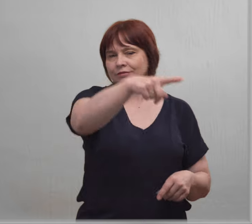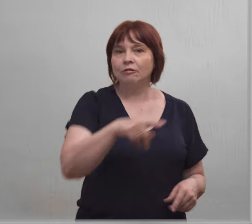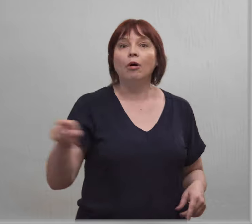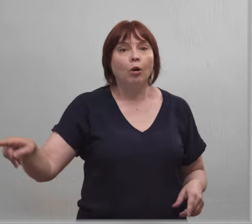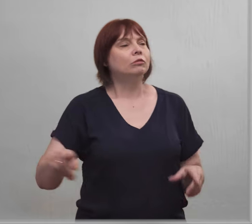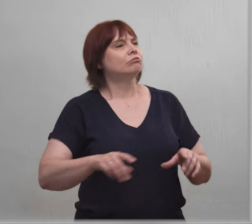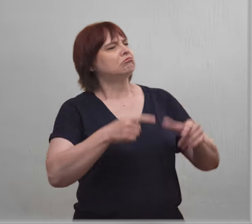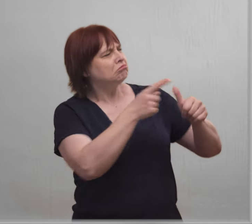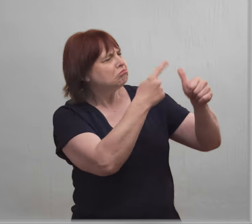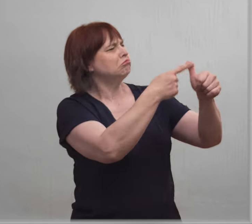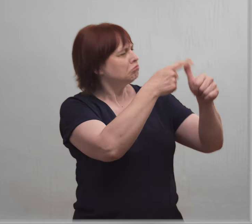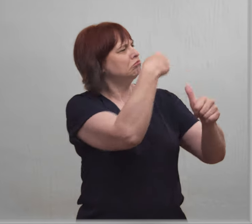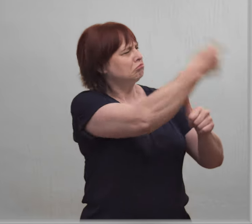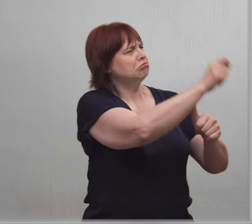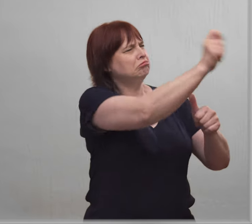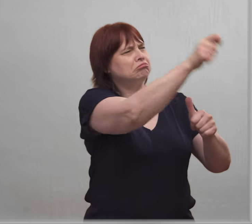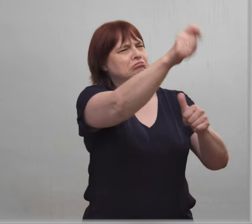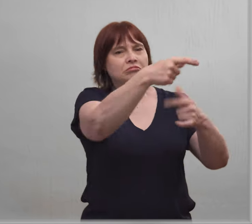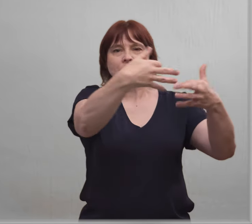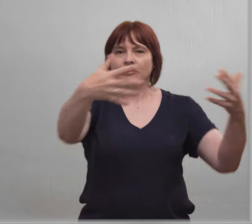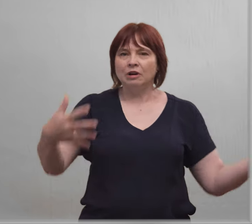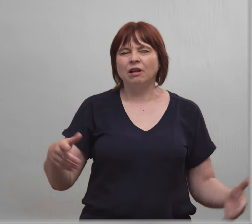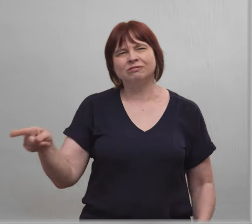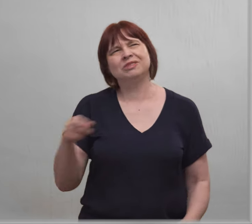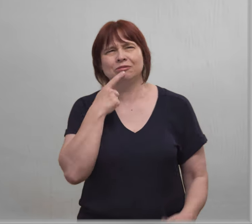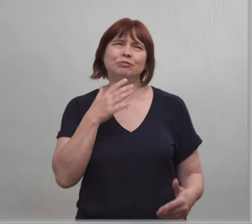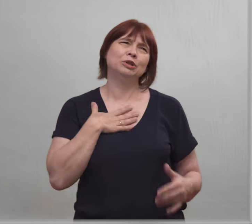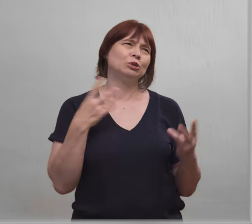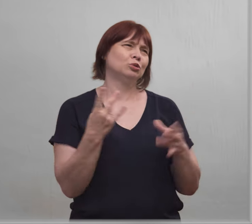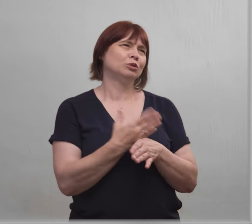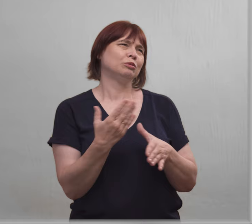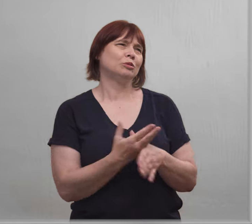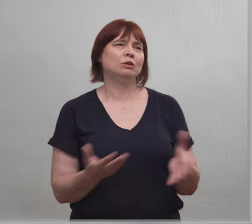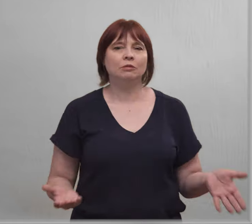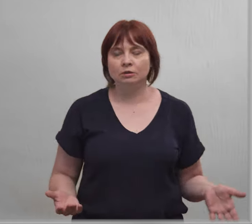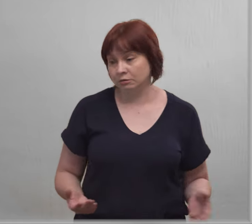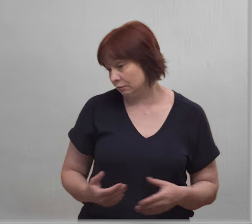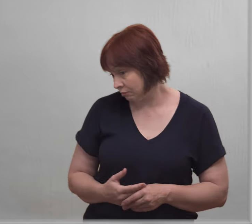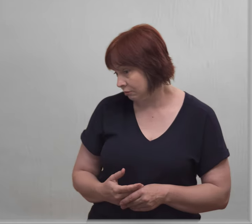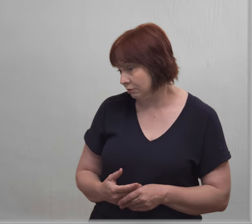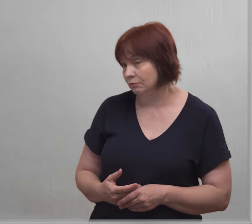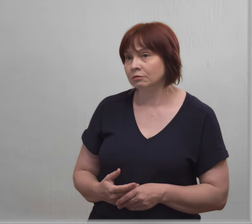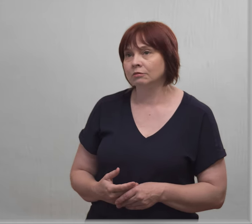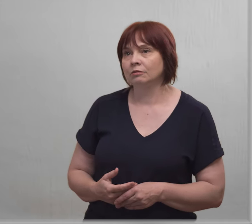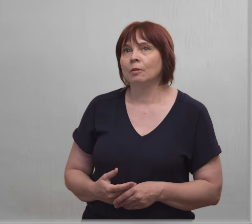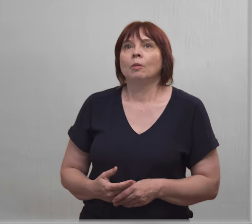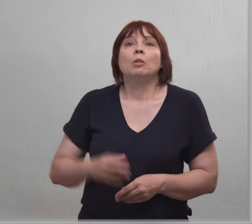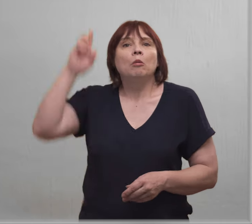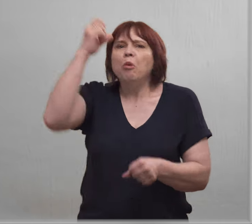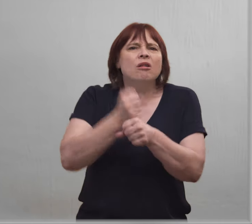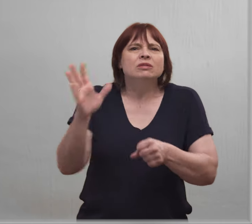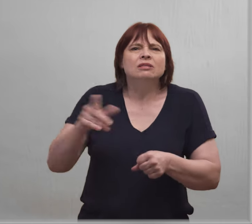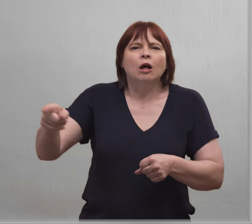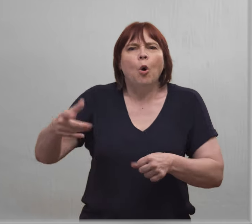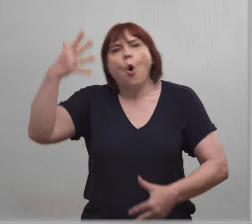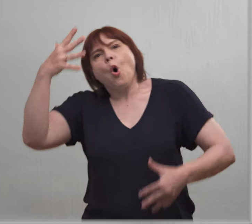сказал, ему нужен помощник. Бог самодостаточный, и Он не просто сотворил робота, Он не